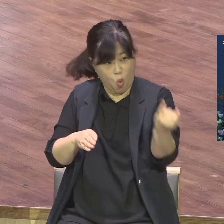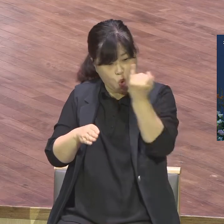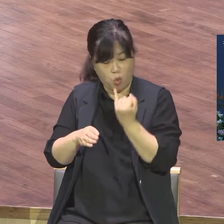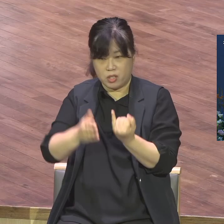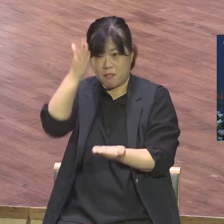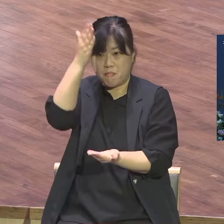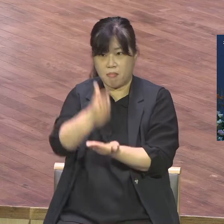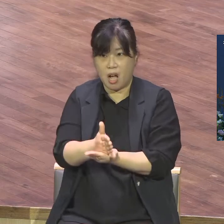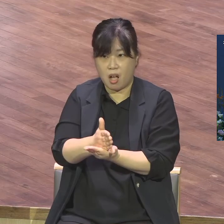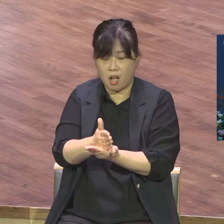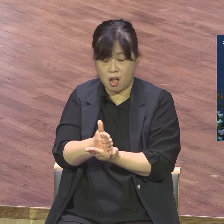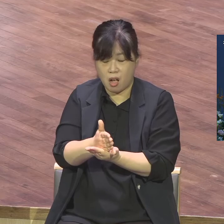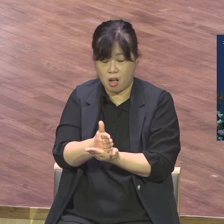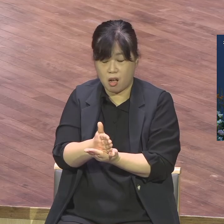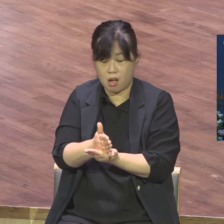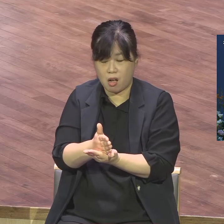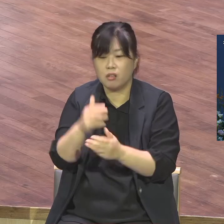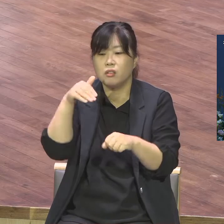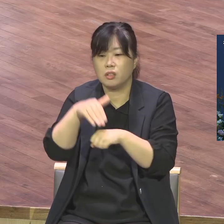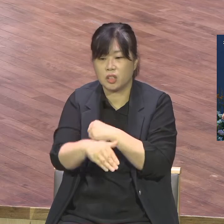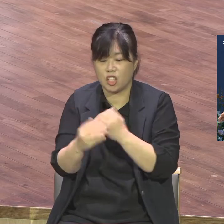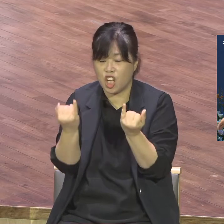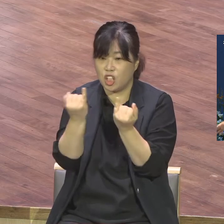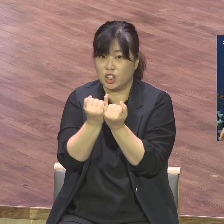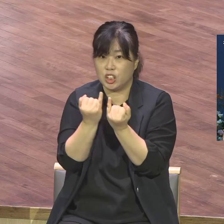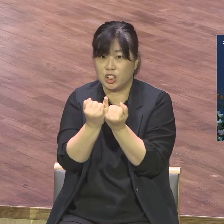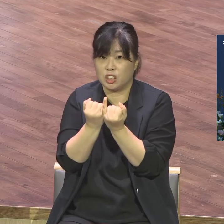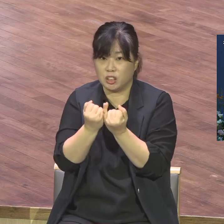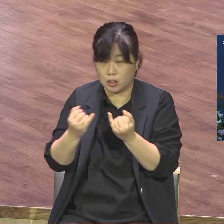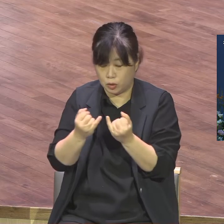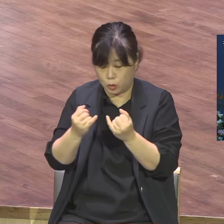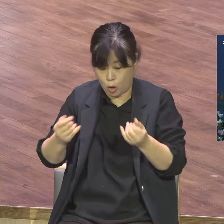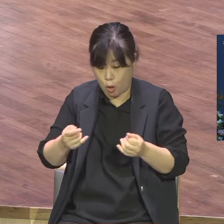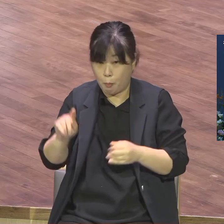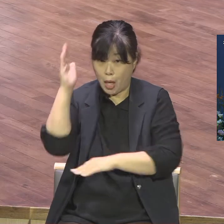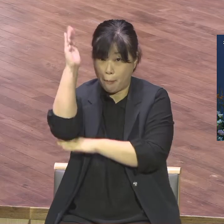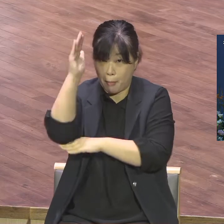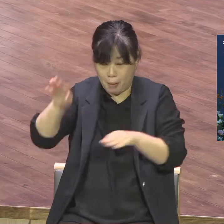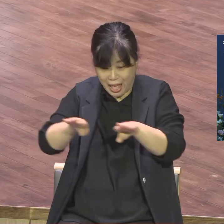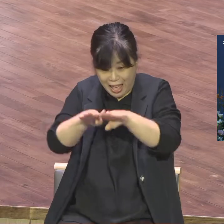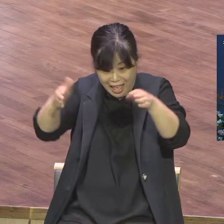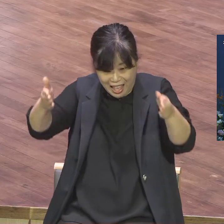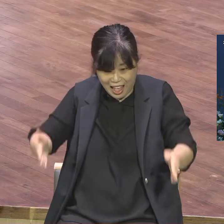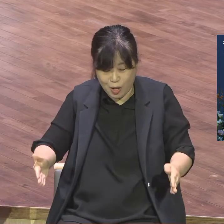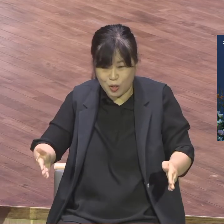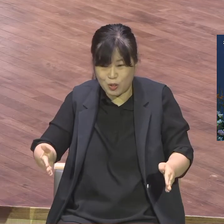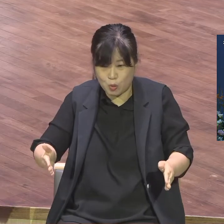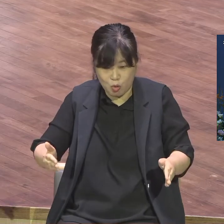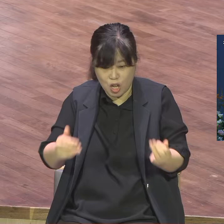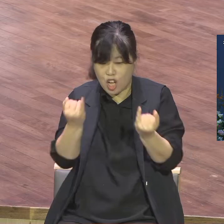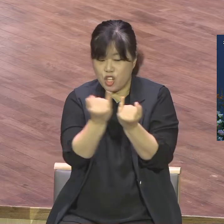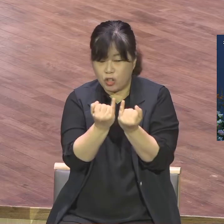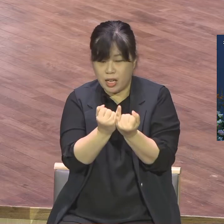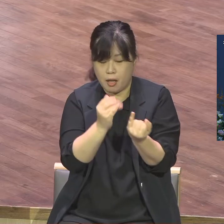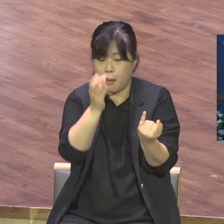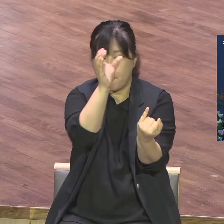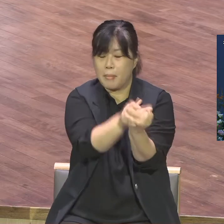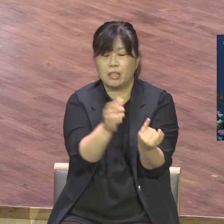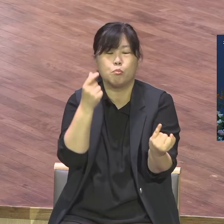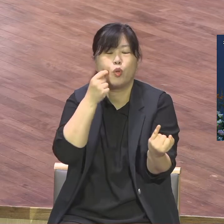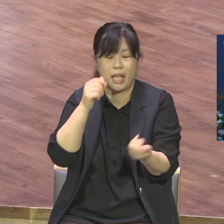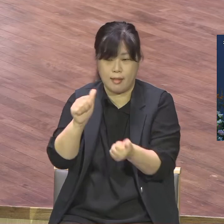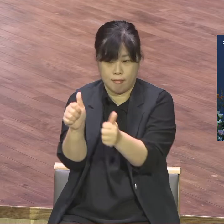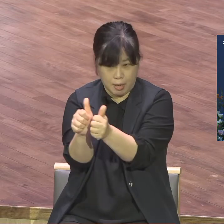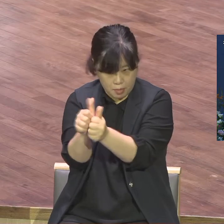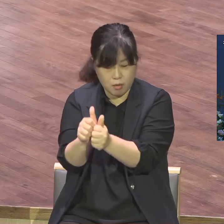수영 놓고 왜 그렇습니다. 요거 닦는 건 좀 남자가 해요. 그 정도로 그렇게 자라왔는데